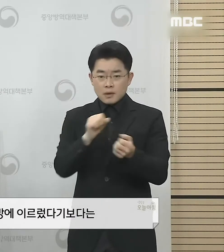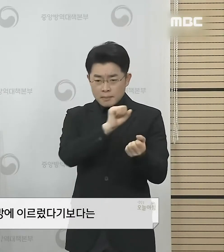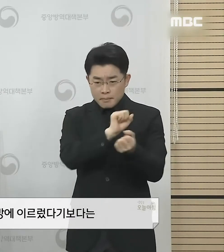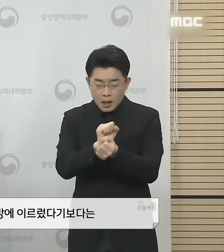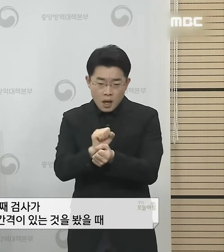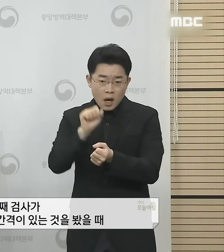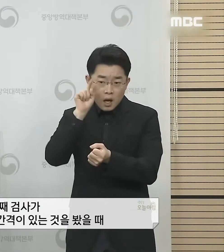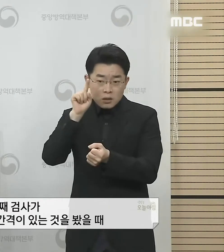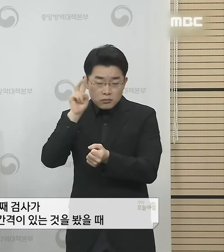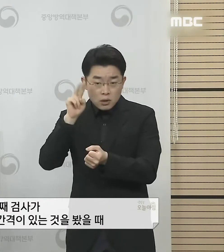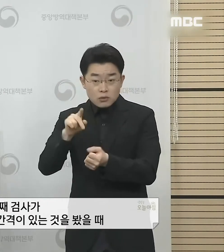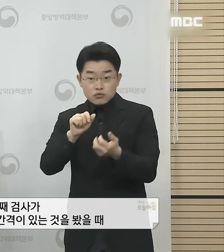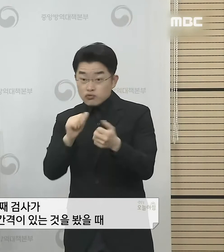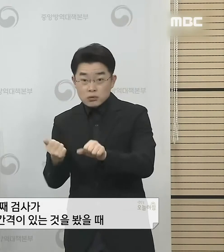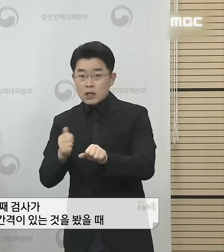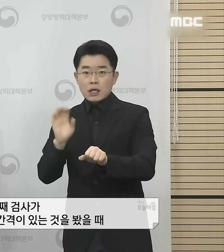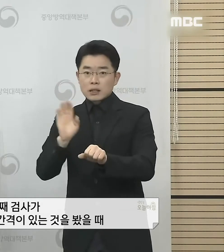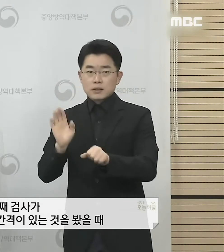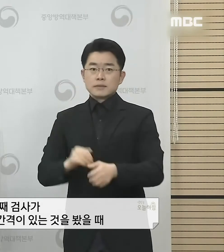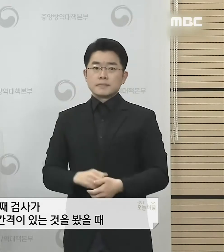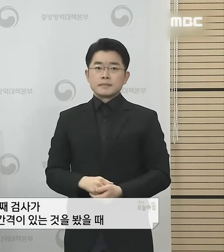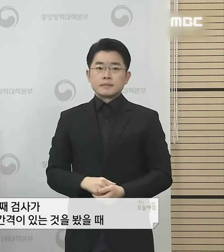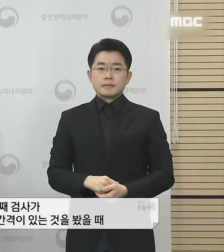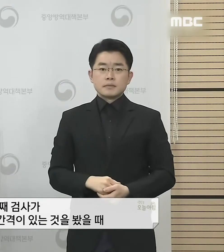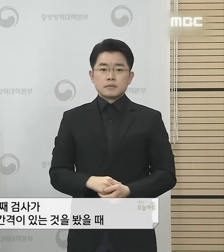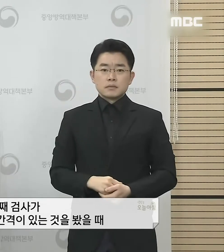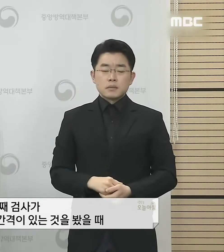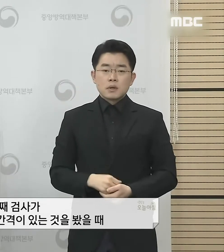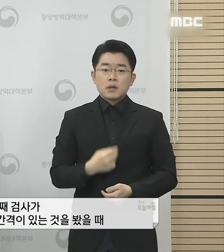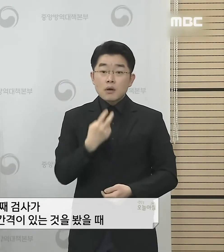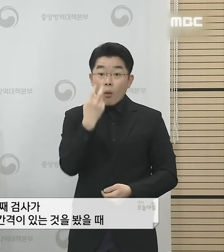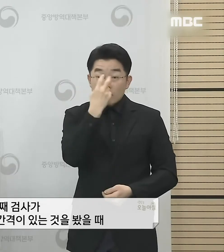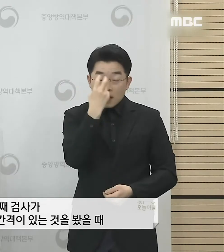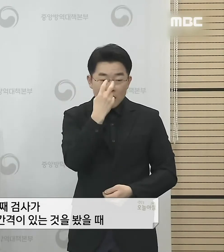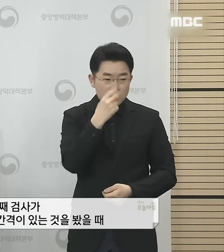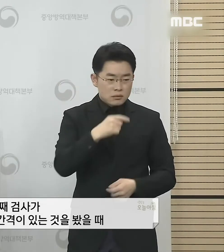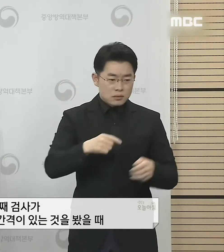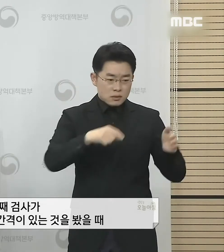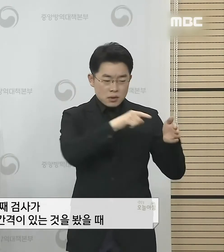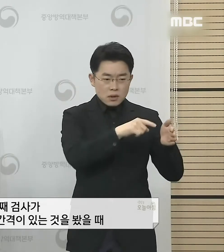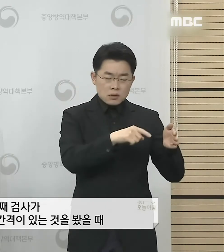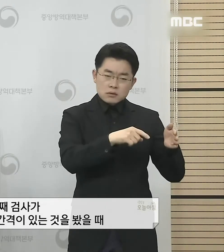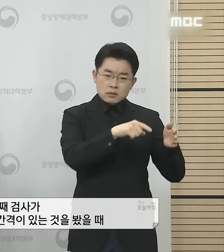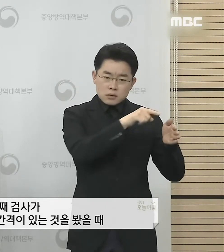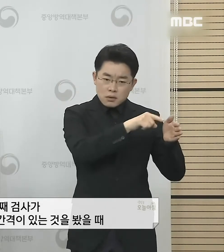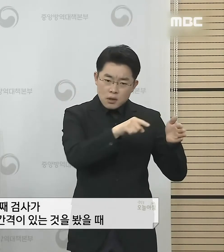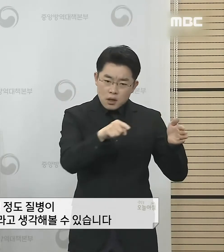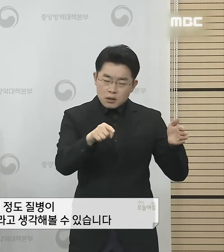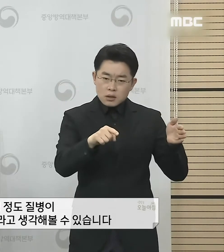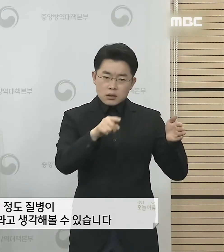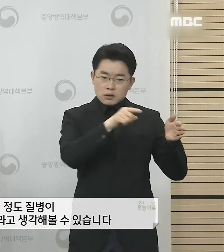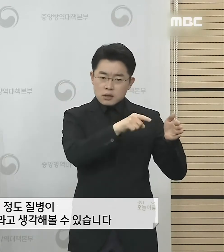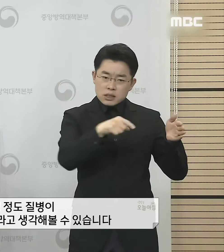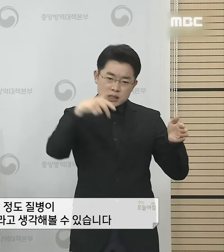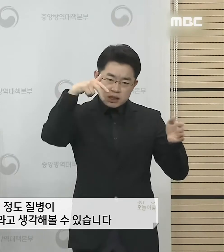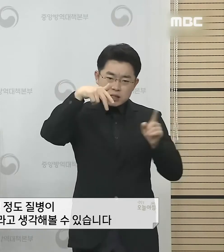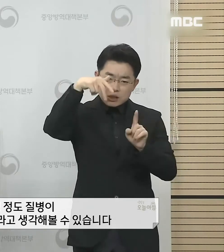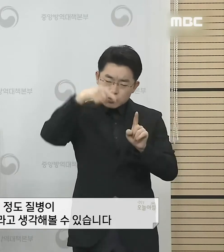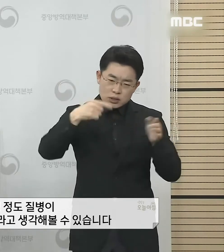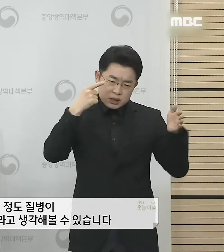이르렀다라기보다는 그 두 번째 검사와 세 번째 검사가 이제 한 일주일 정도의 시간 간격이 있는 것을 봤을 때 아마 그 기간